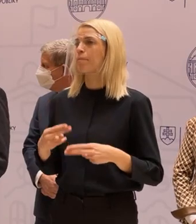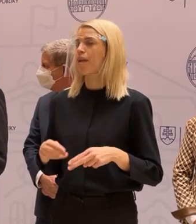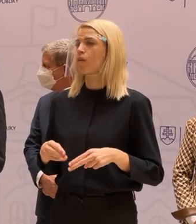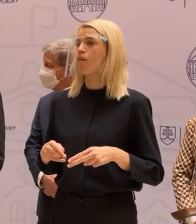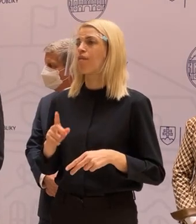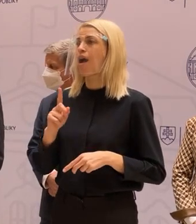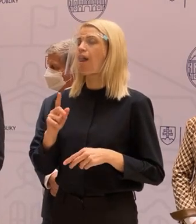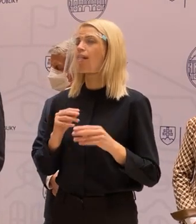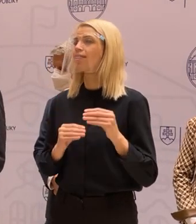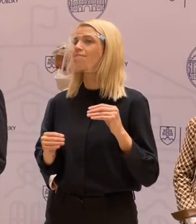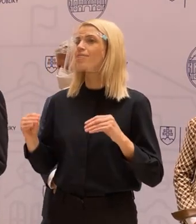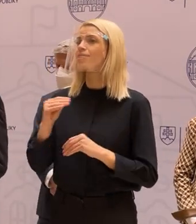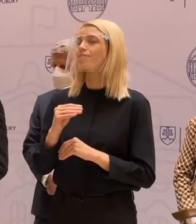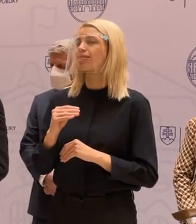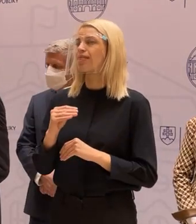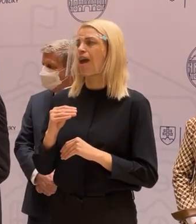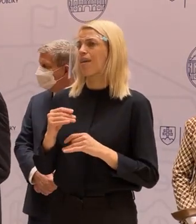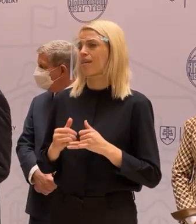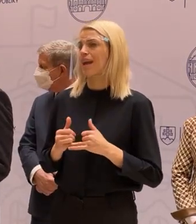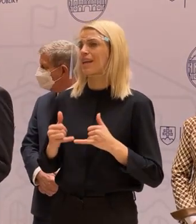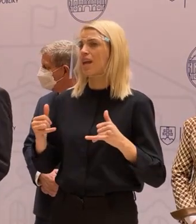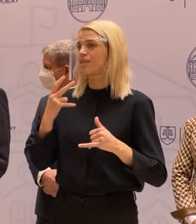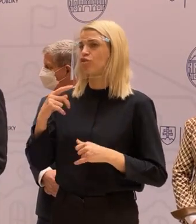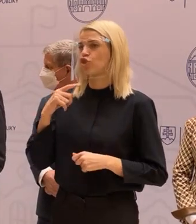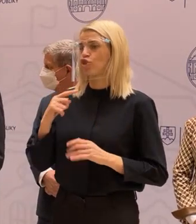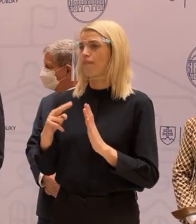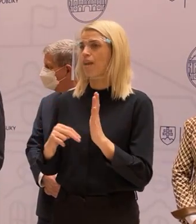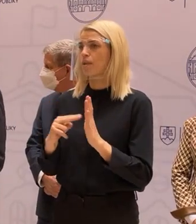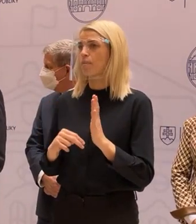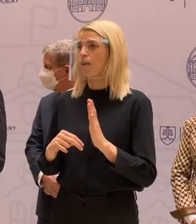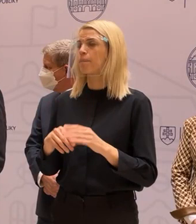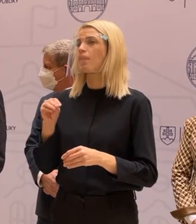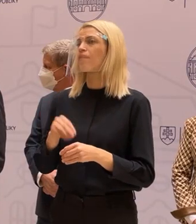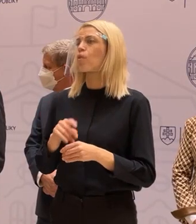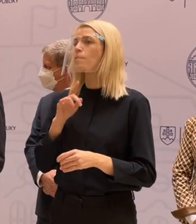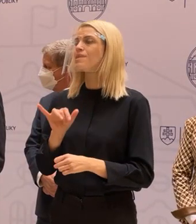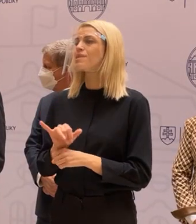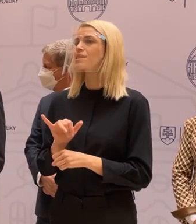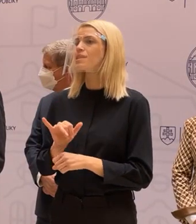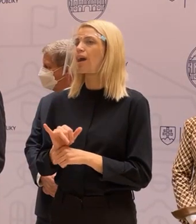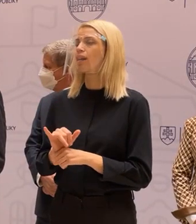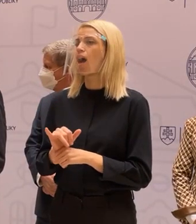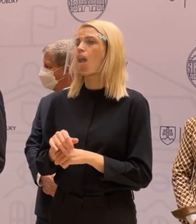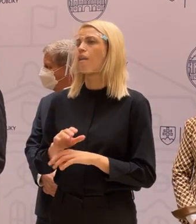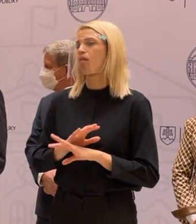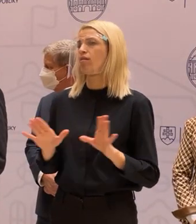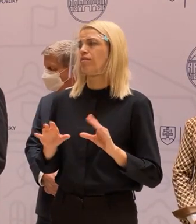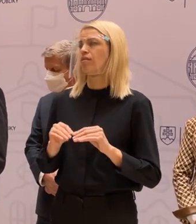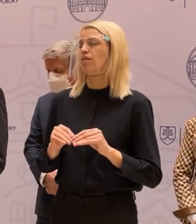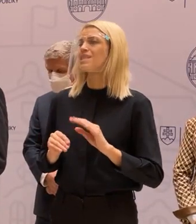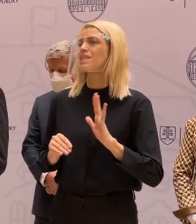ten najvýraznejší rast, tak znázornený tou červenou farbou, je zatiaľ ešte v západnej